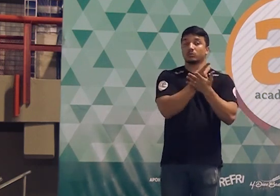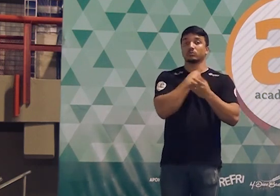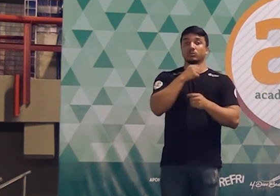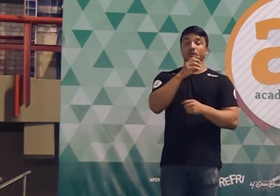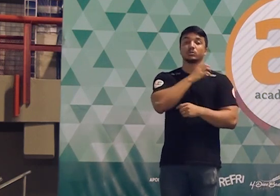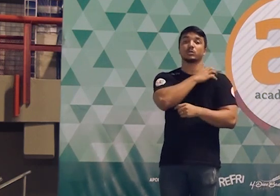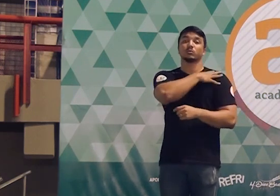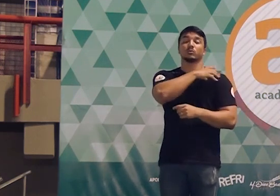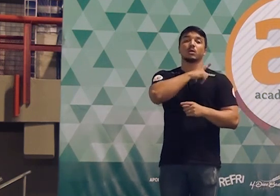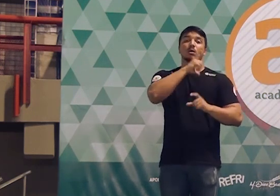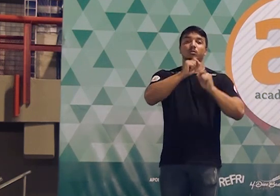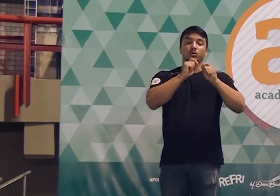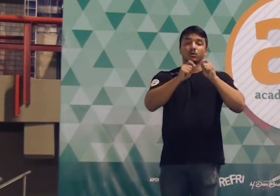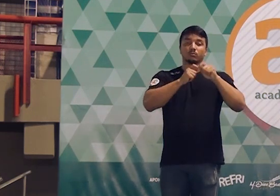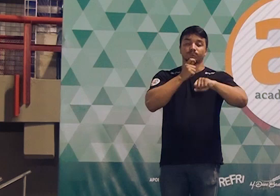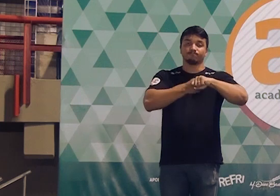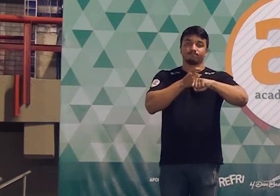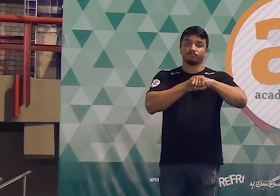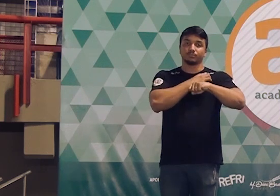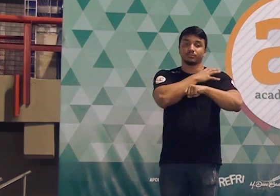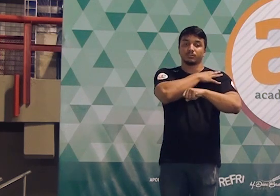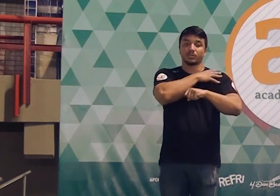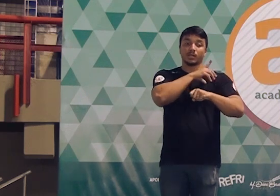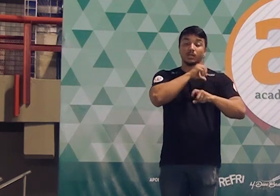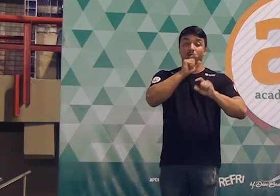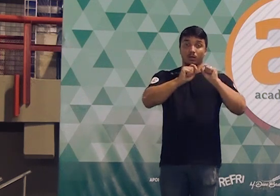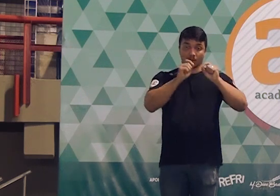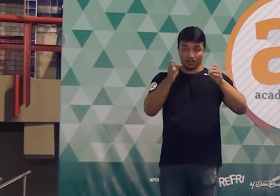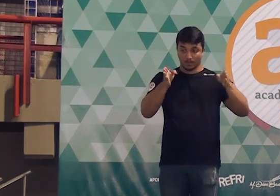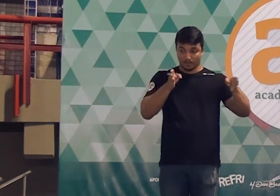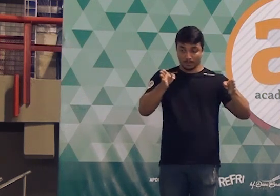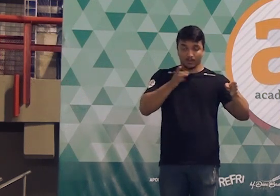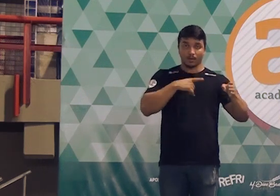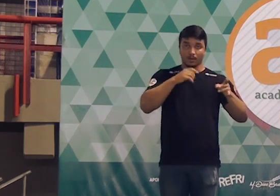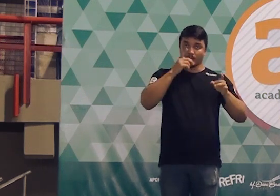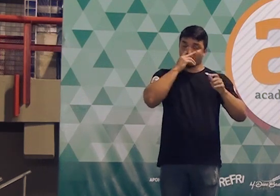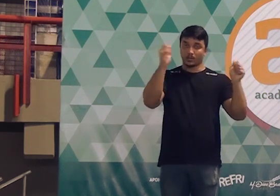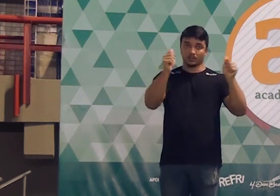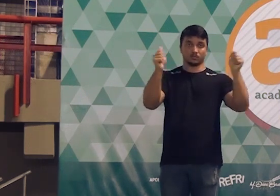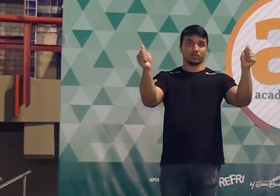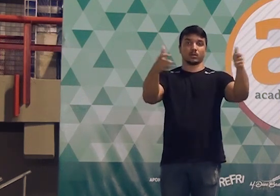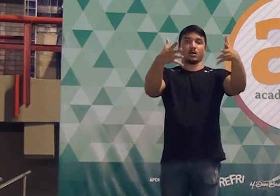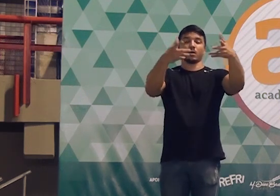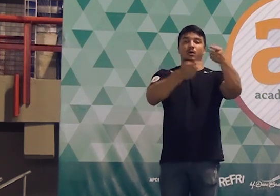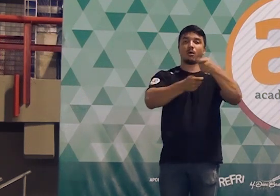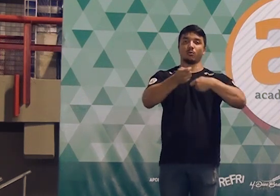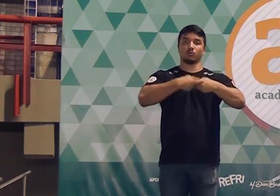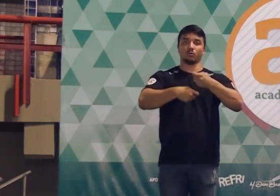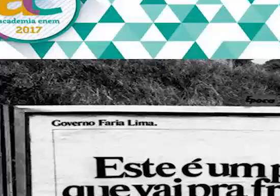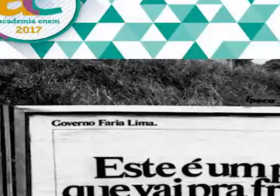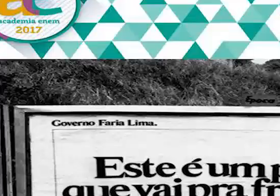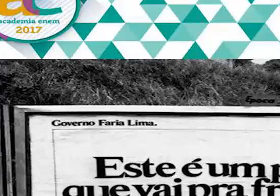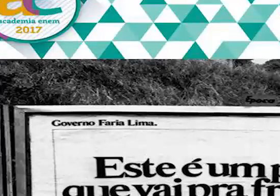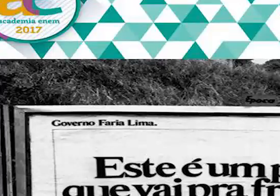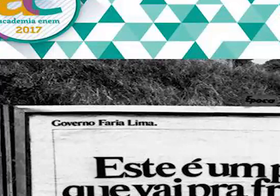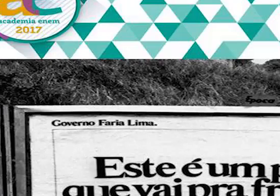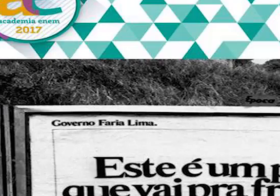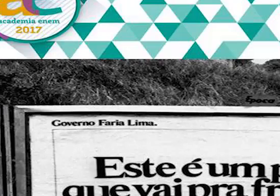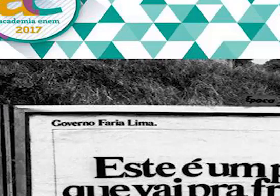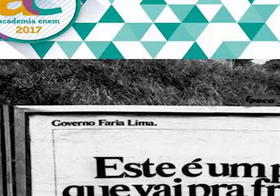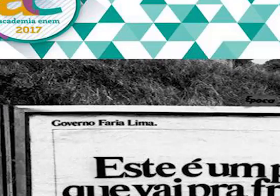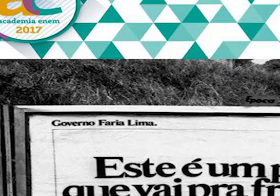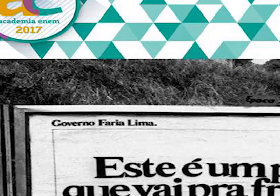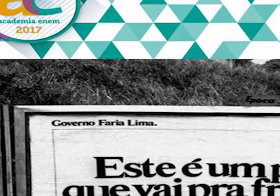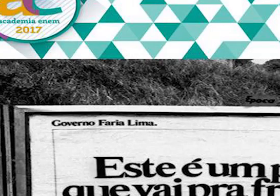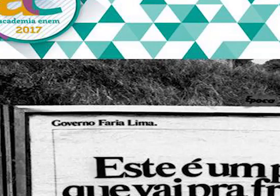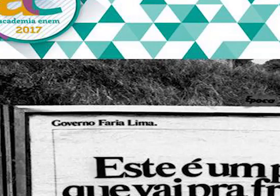tem dois momentos industriais. O primeiro, a gente chama de milagre econômico, beleza? Esse é um